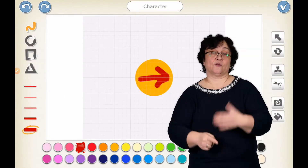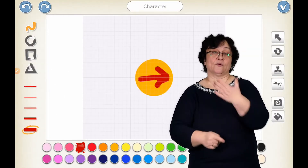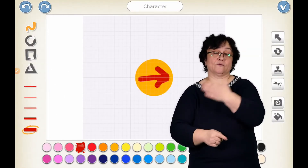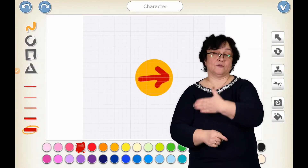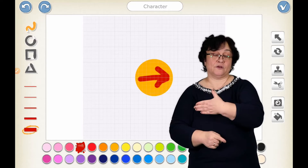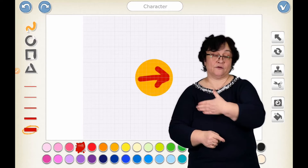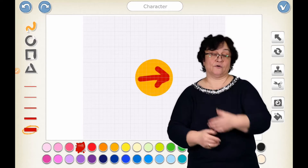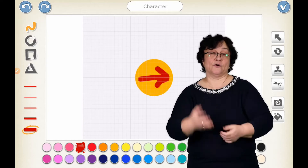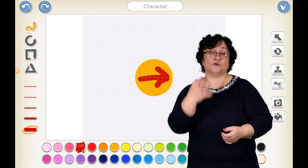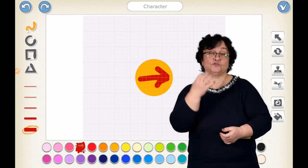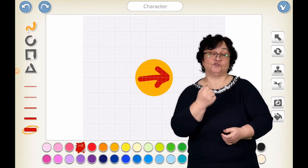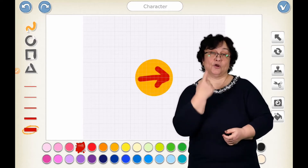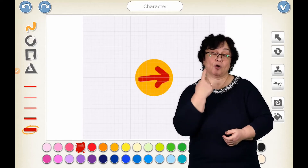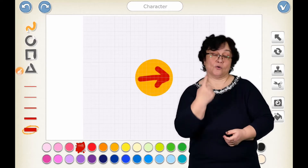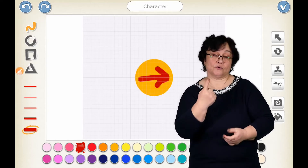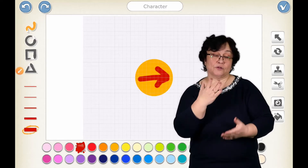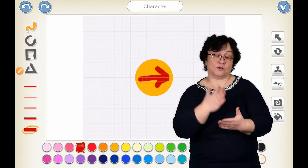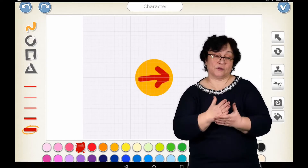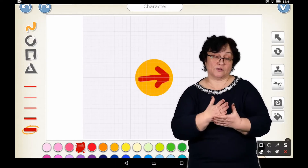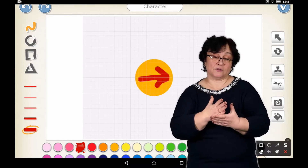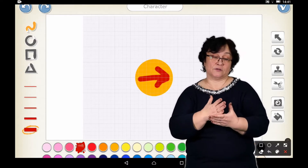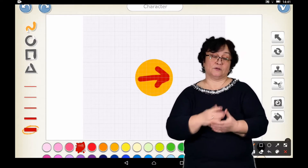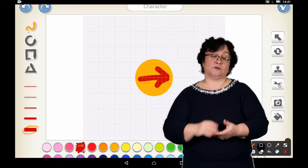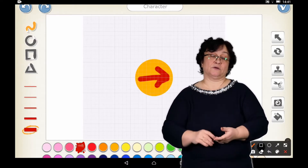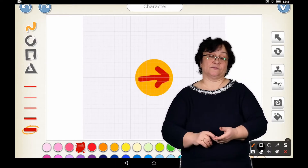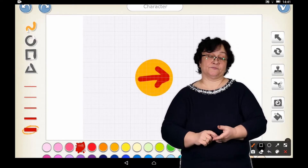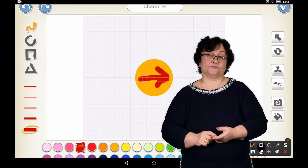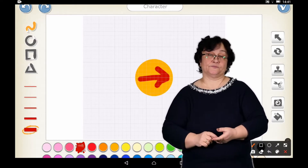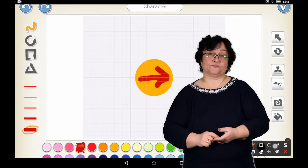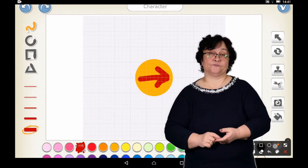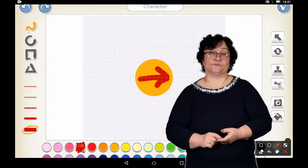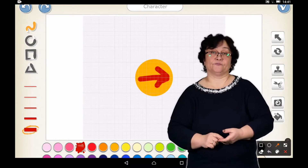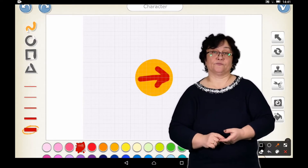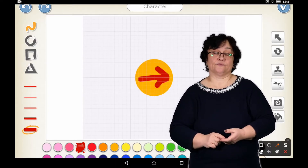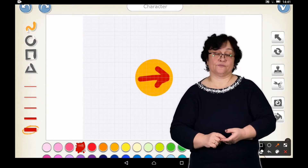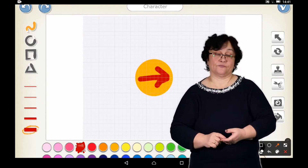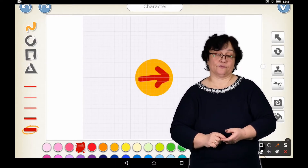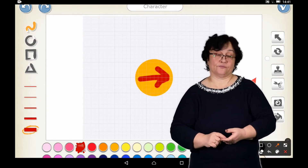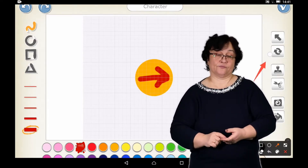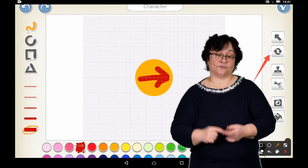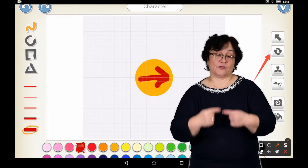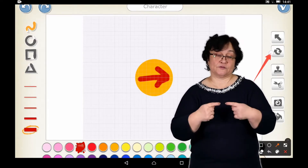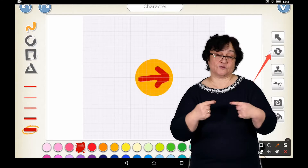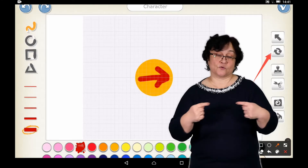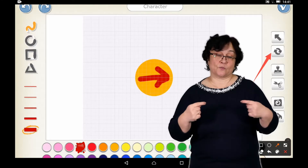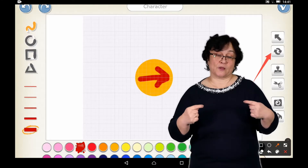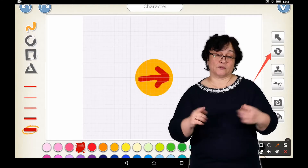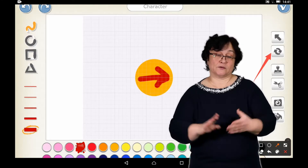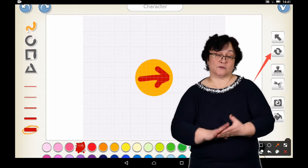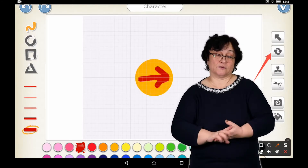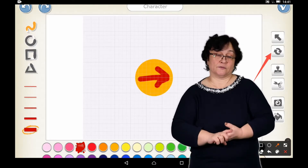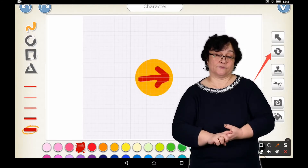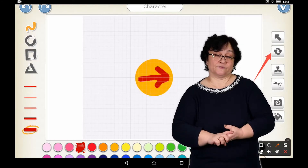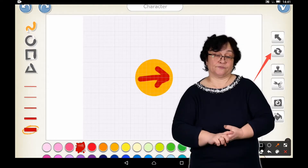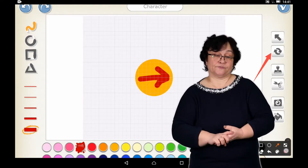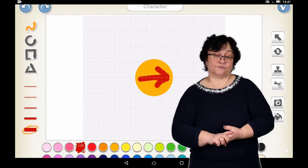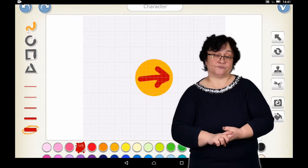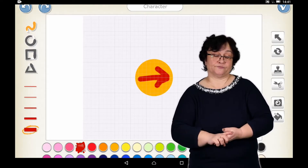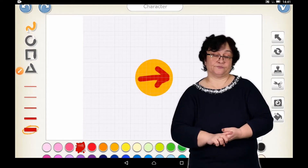вліво. У нас є ще один тут інструмент. Ось тут.